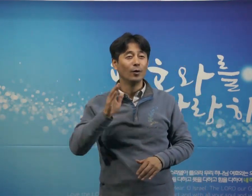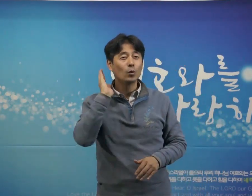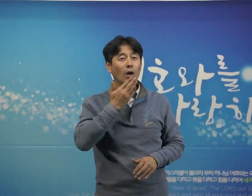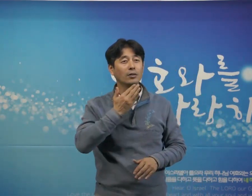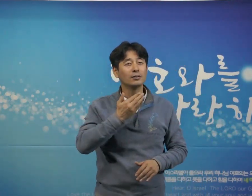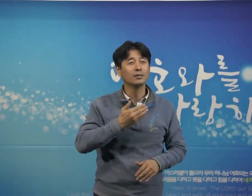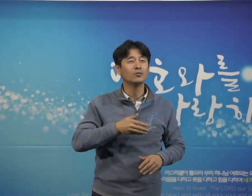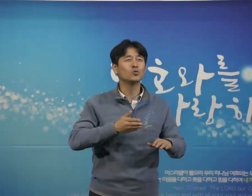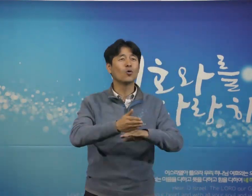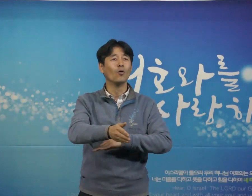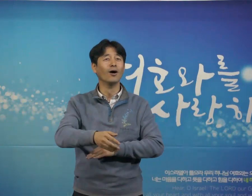홍보대사들을 하고 있습니다.